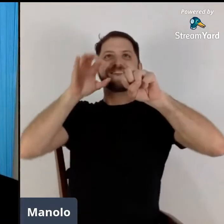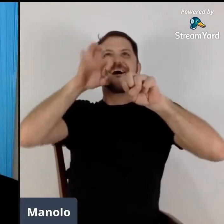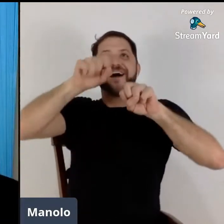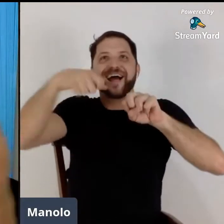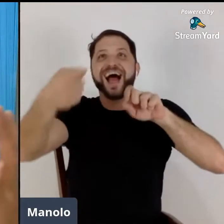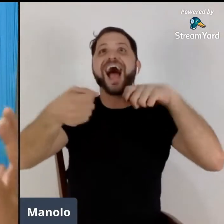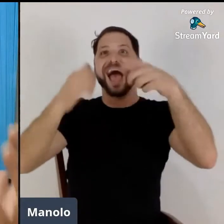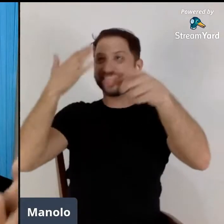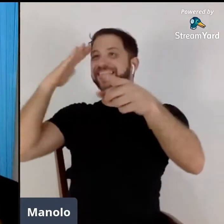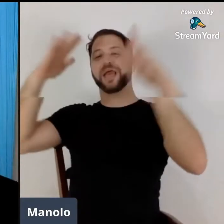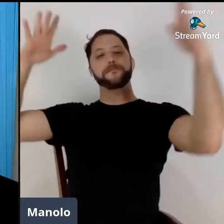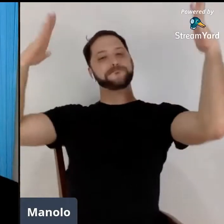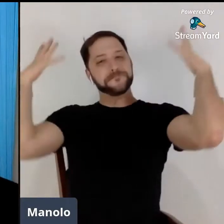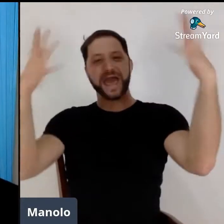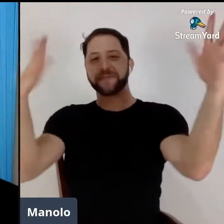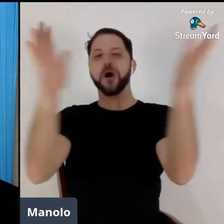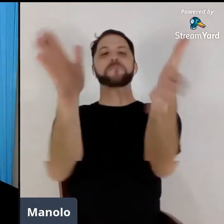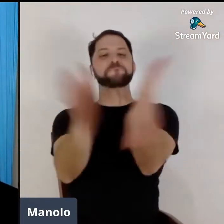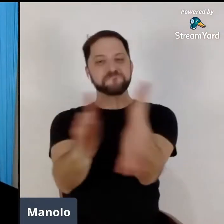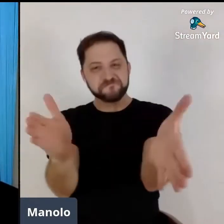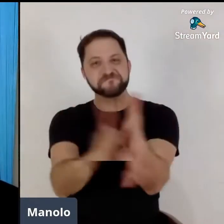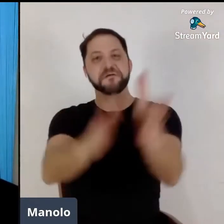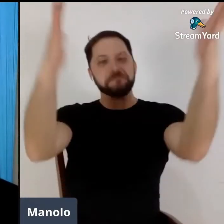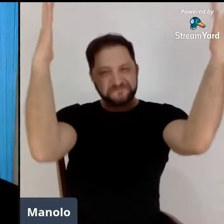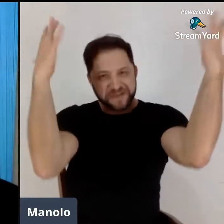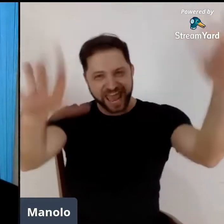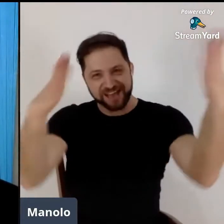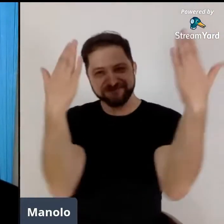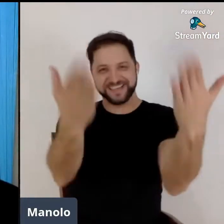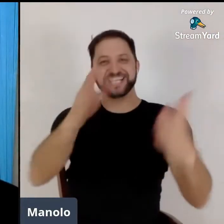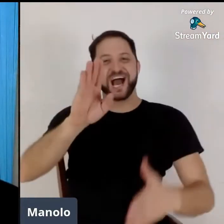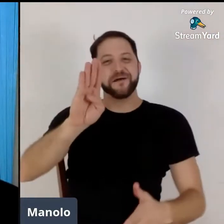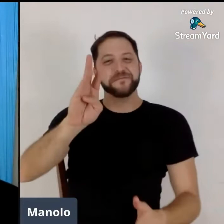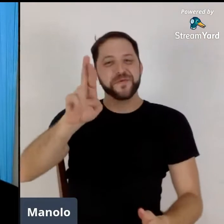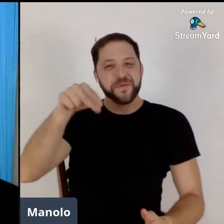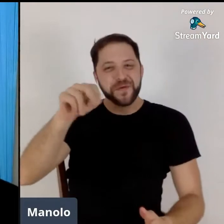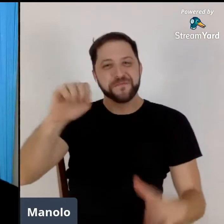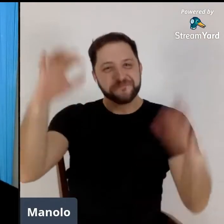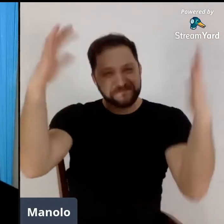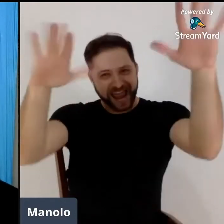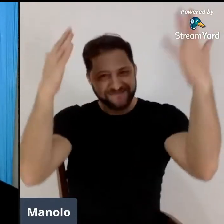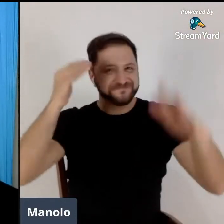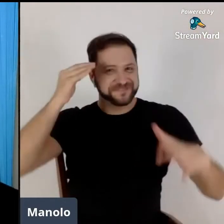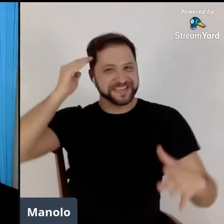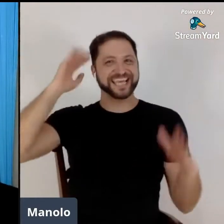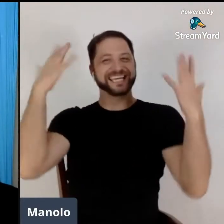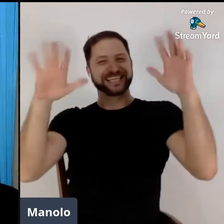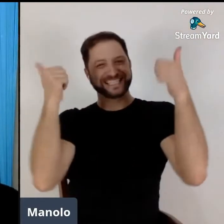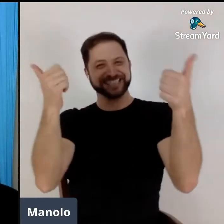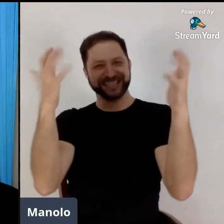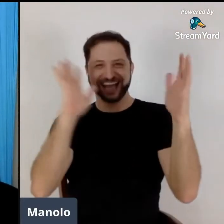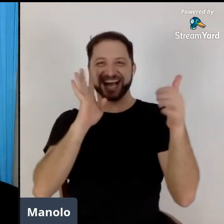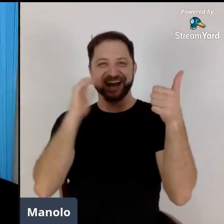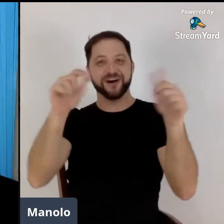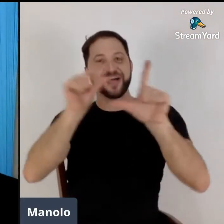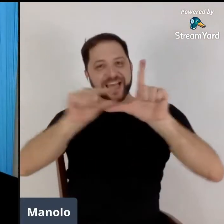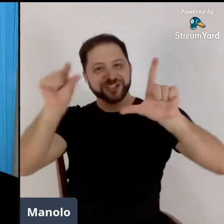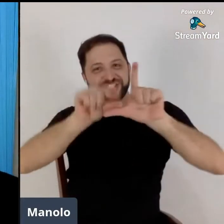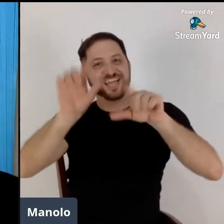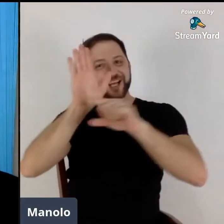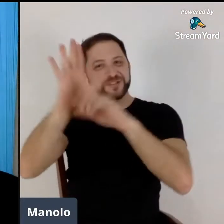palmas para o Bruno e agradeço muito isso a ele. Obrigado, Manolo. Muito